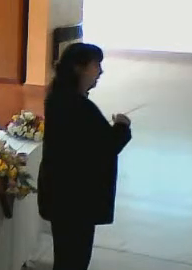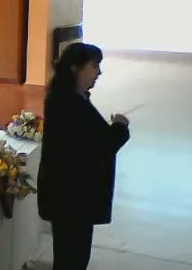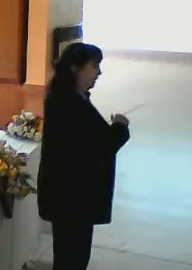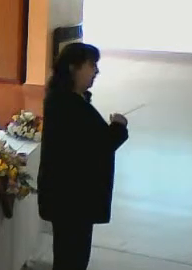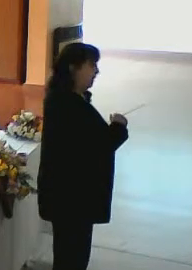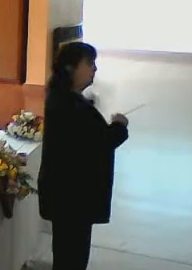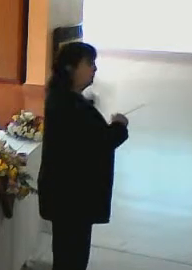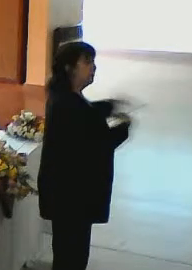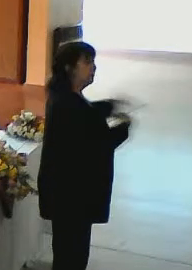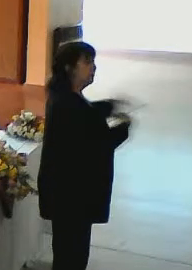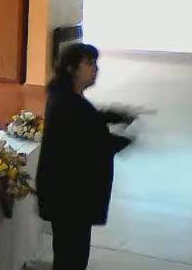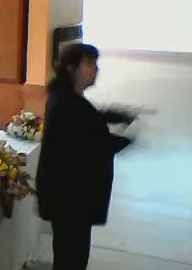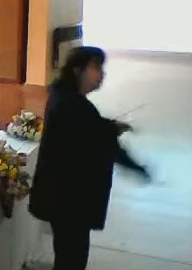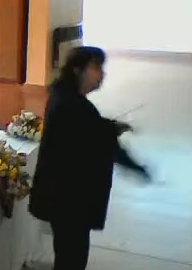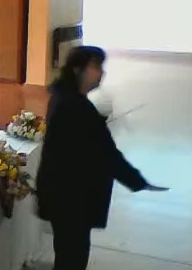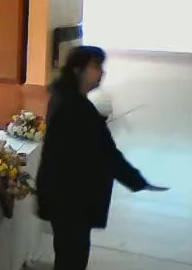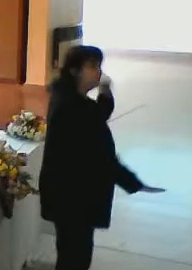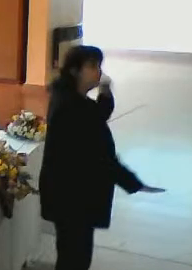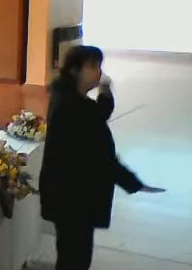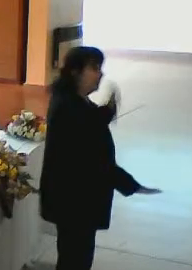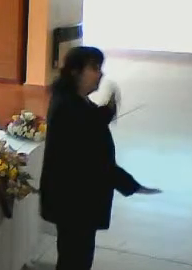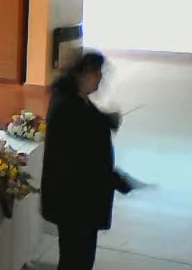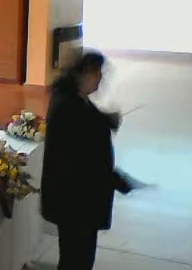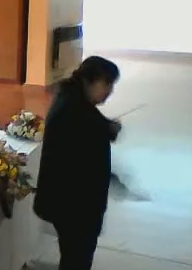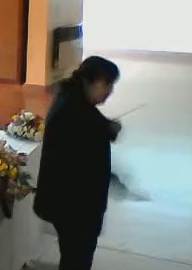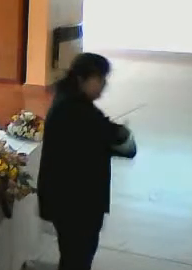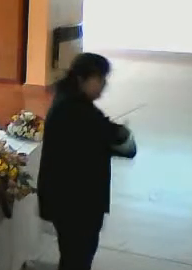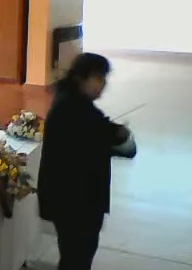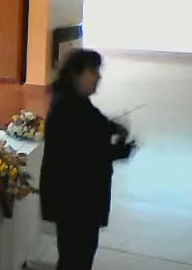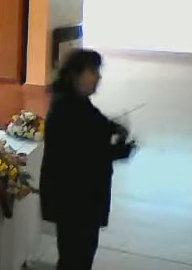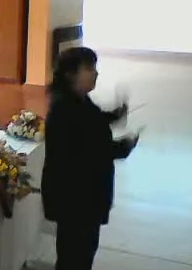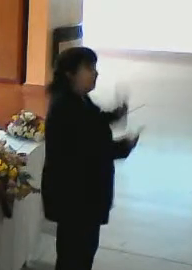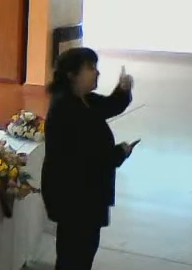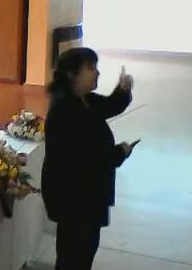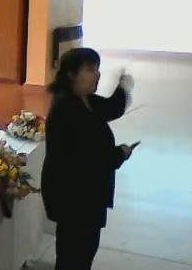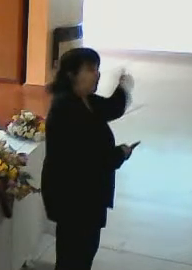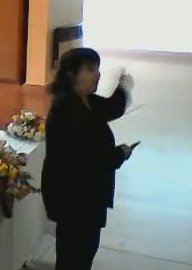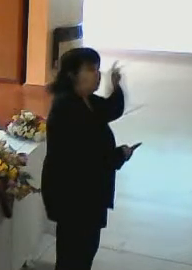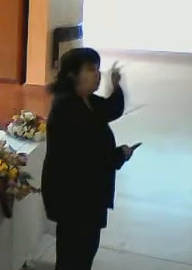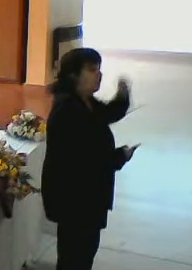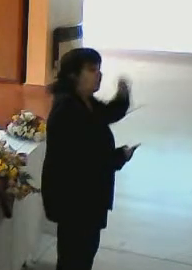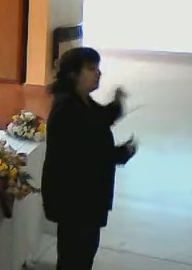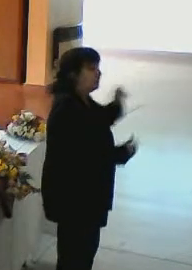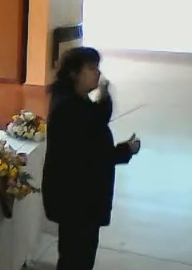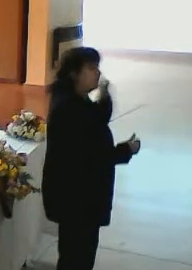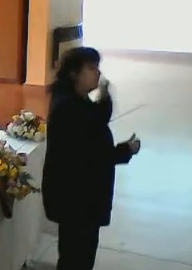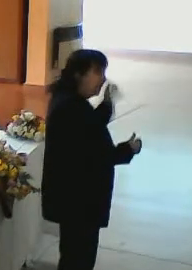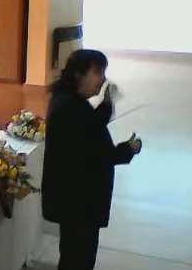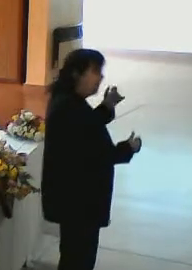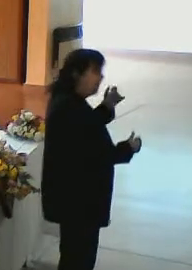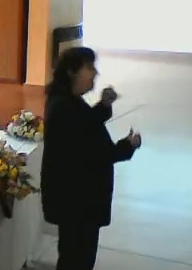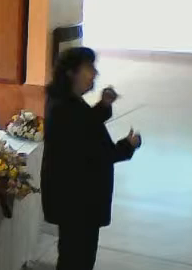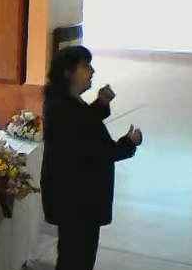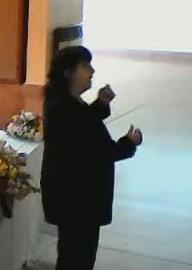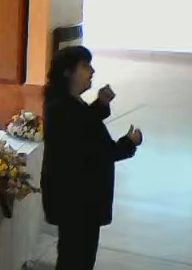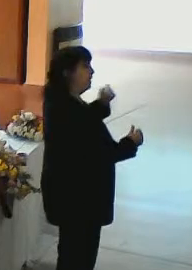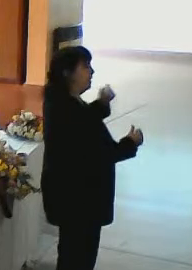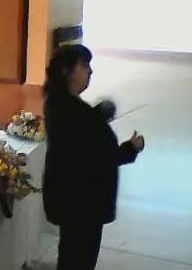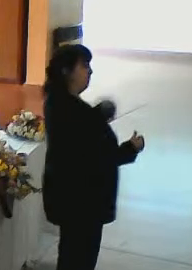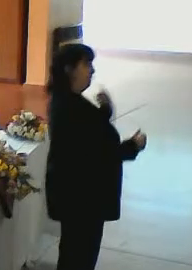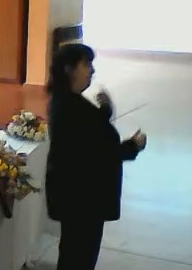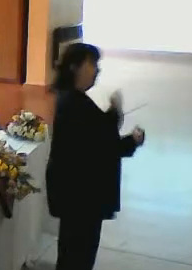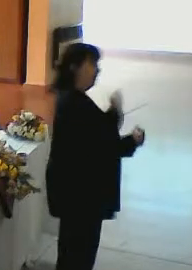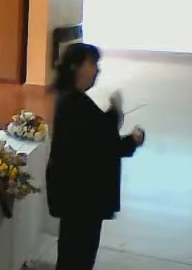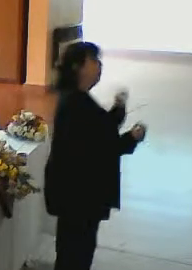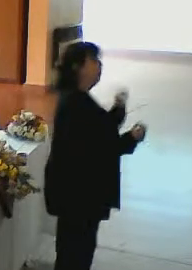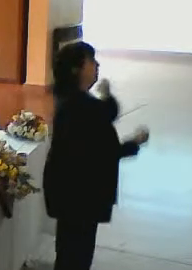Los niños desde muy pequeños ya empiezan a comunicar. Antes de los 6 o 8 meses ya el niño es capaz, la mamá se da cuenta si